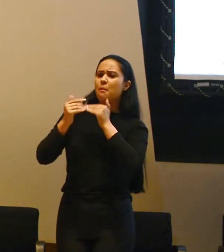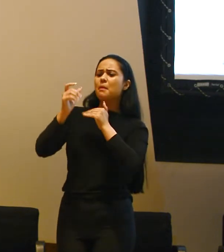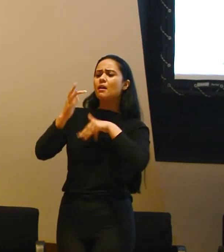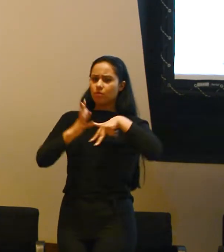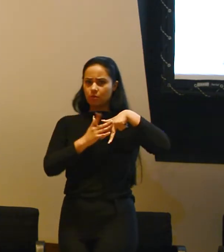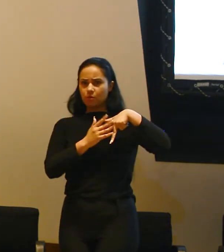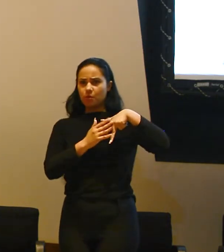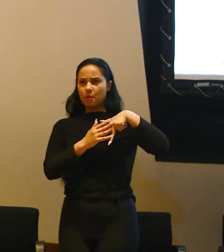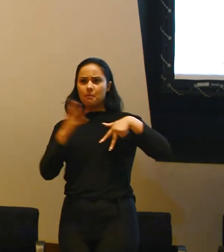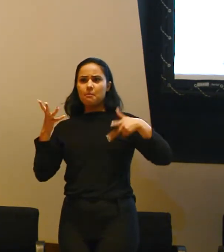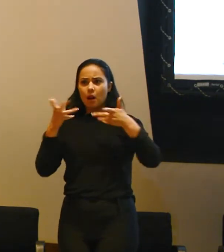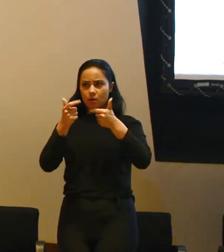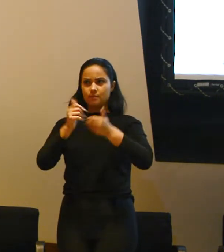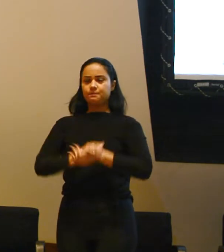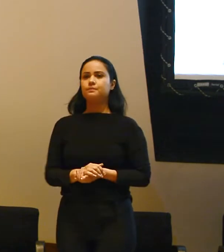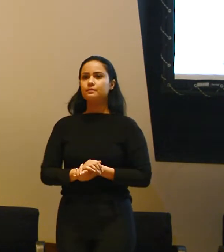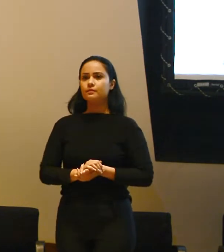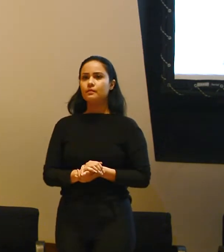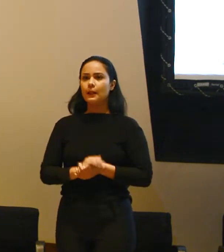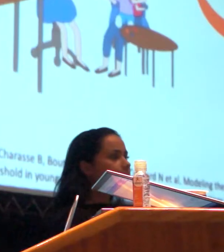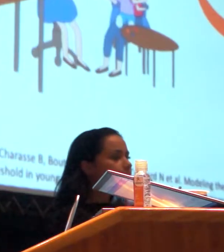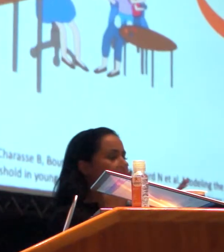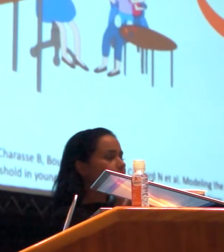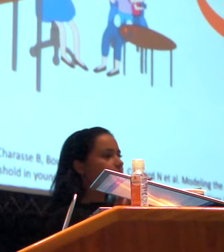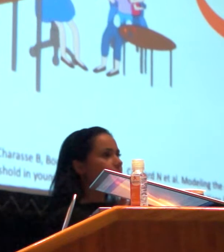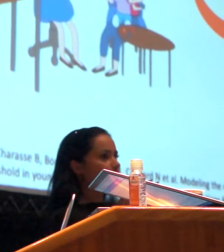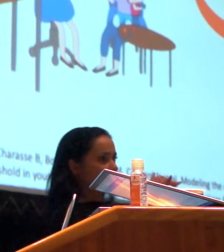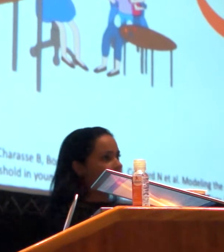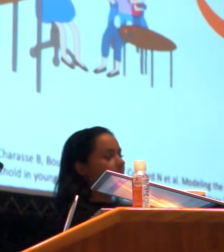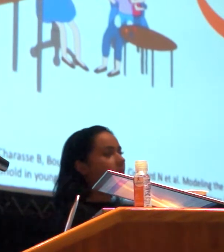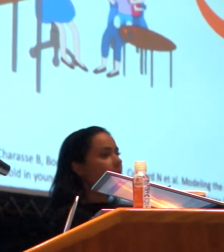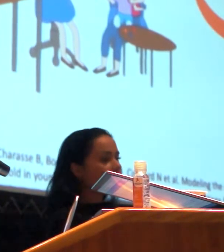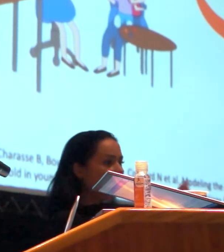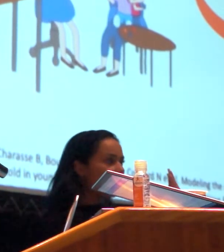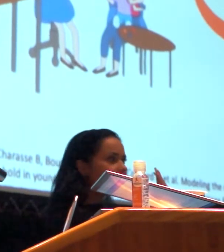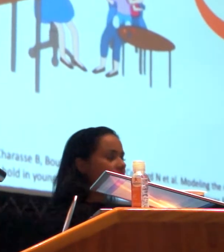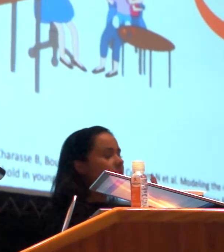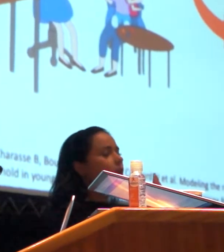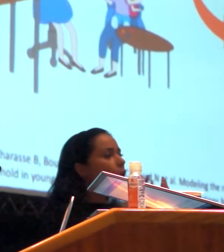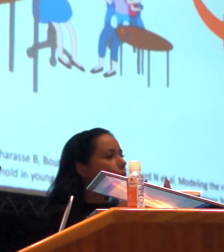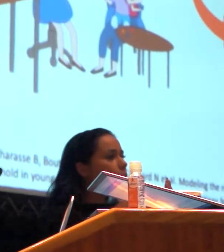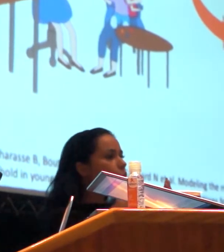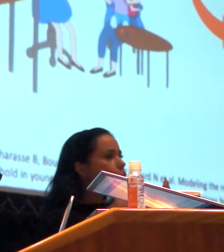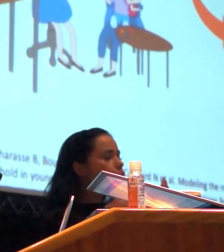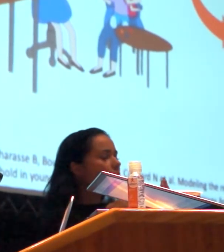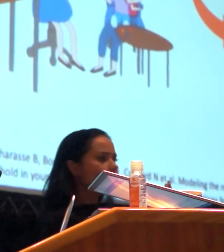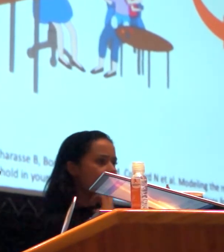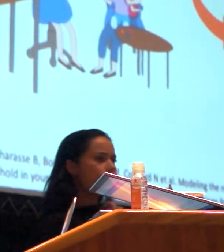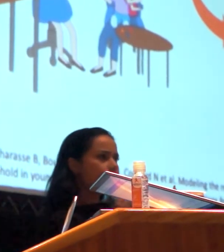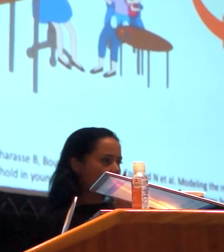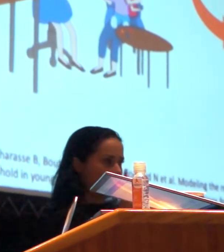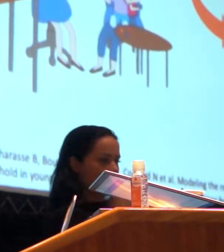paciente já vai melhorando. Então, com isso, a gente quer oferecer, né, esse reconhecimento de sons de fala